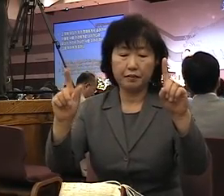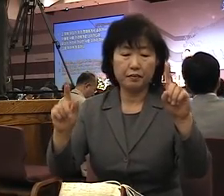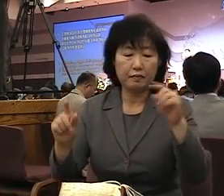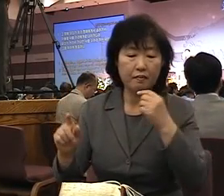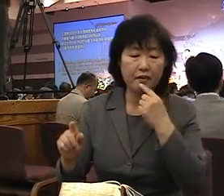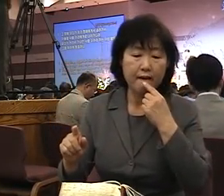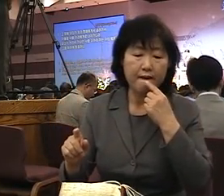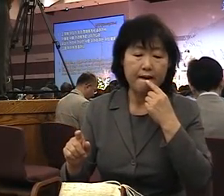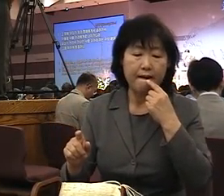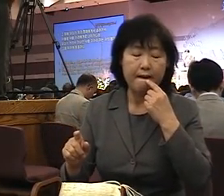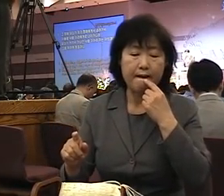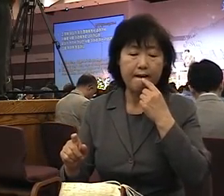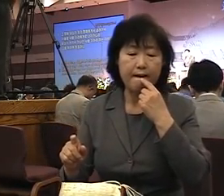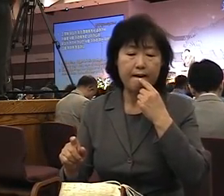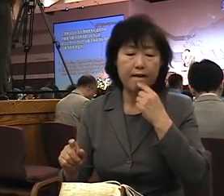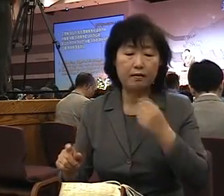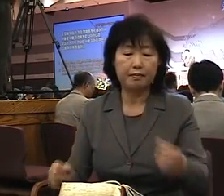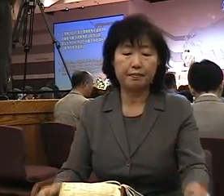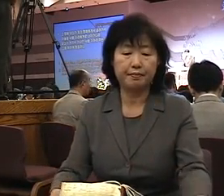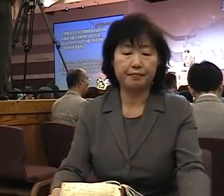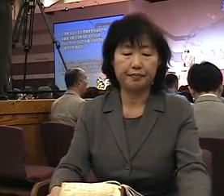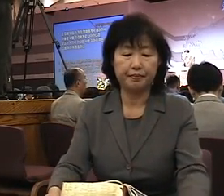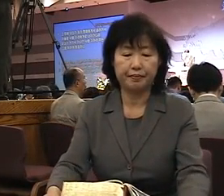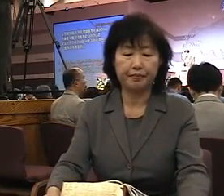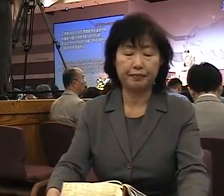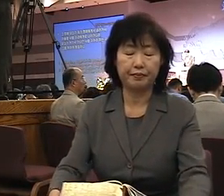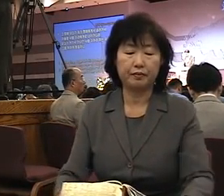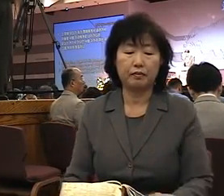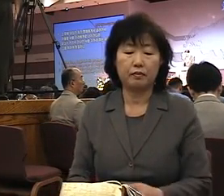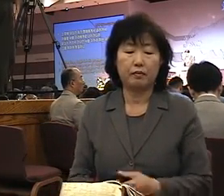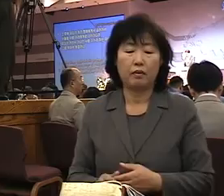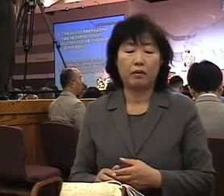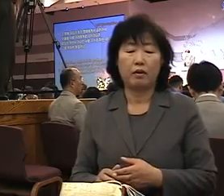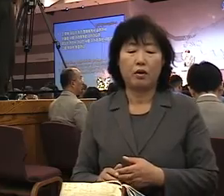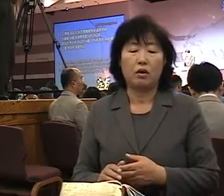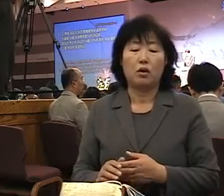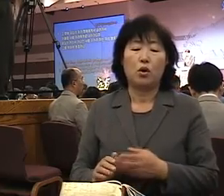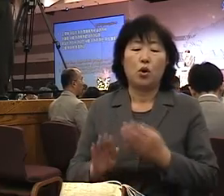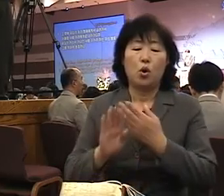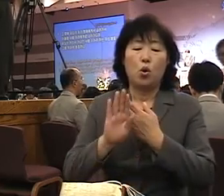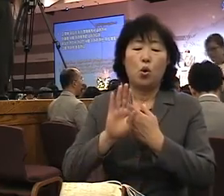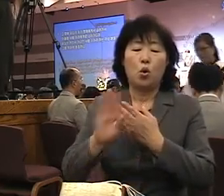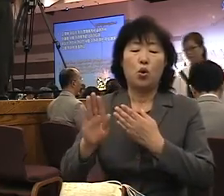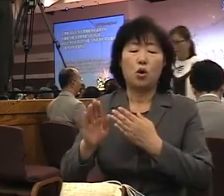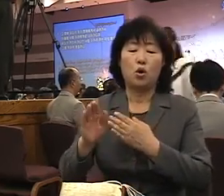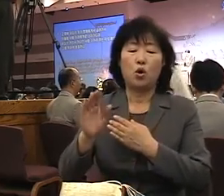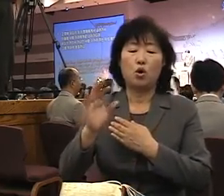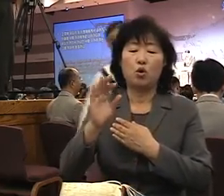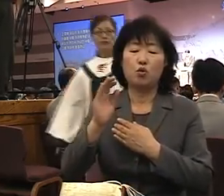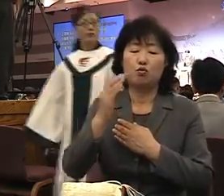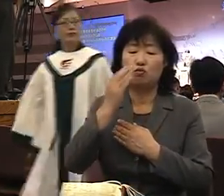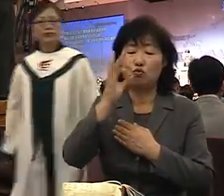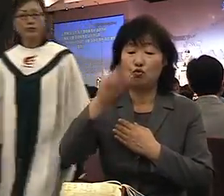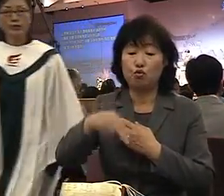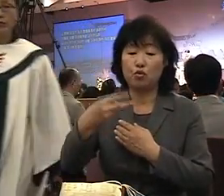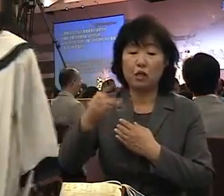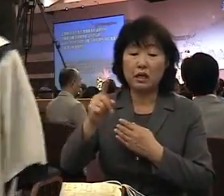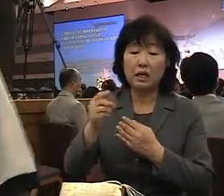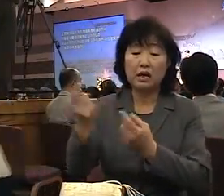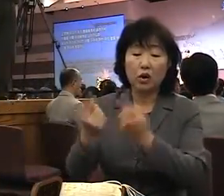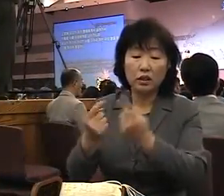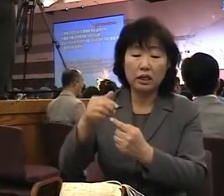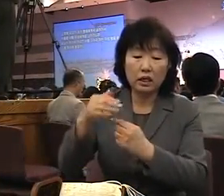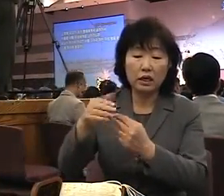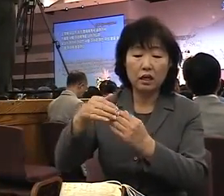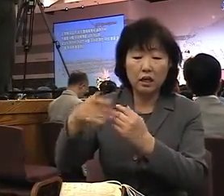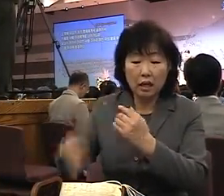교독하시겠습니다. 제가 1절 먼저 공부하겠습니다. 그 후에 유다가 자기 형제에게로 내려가서